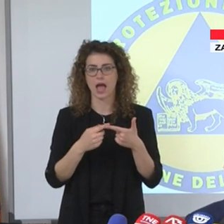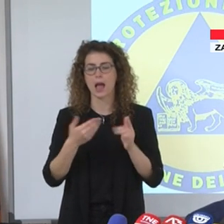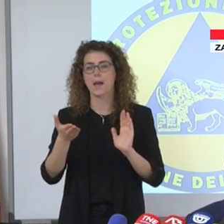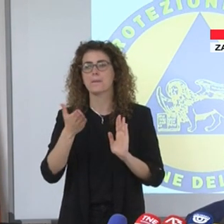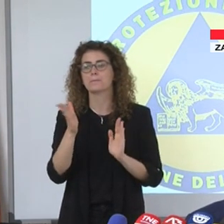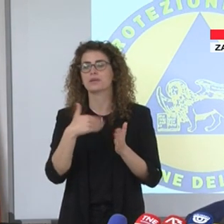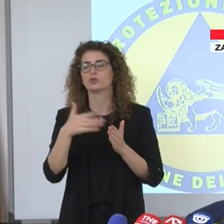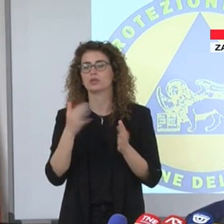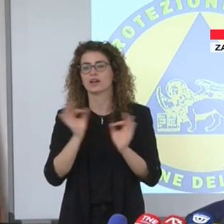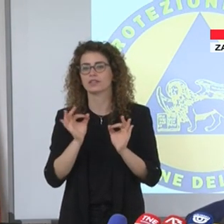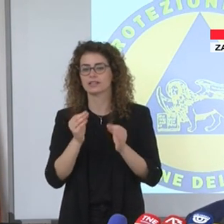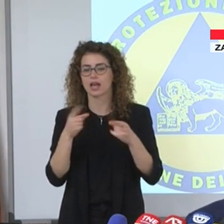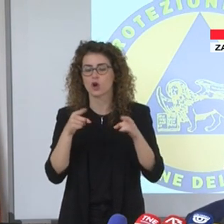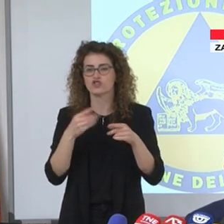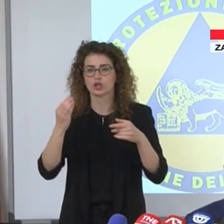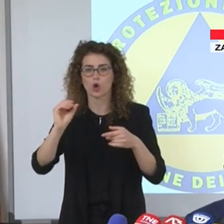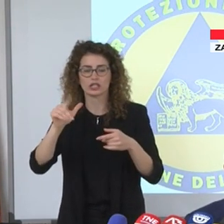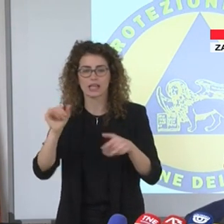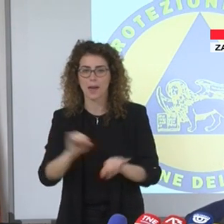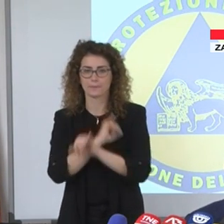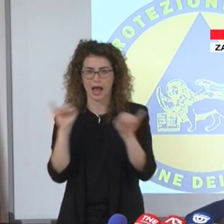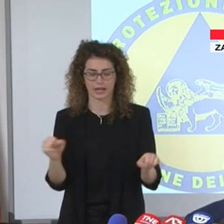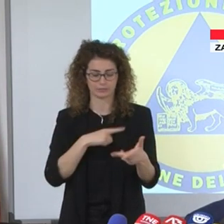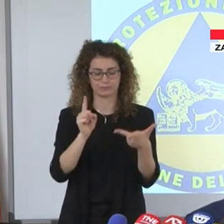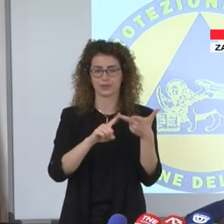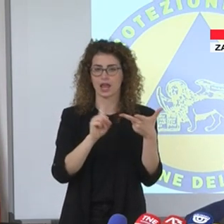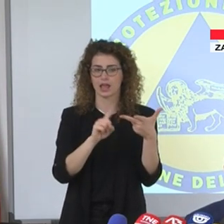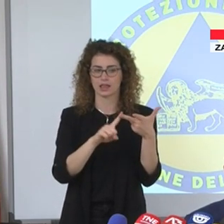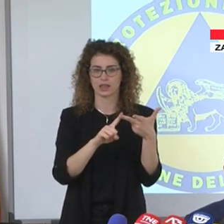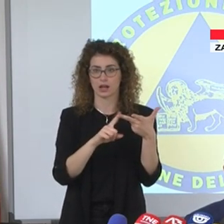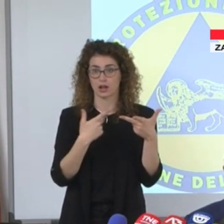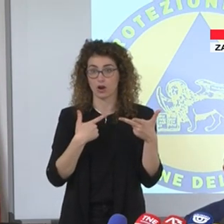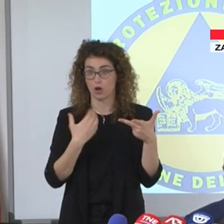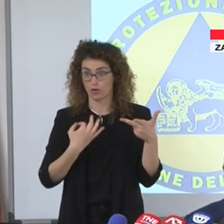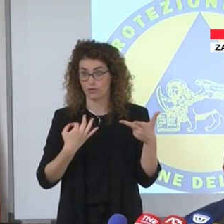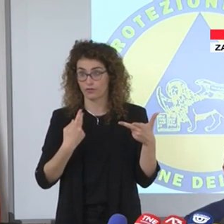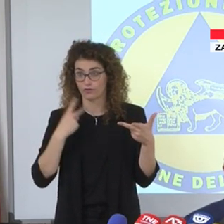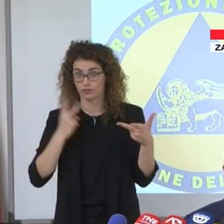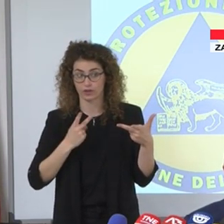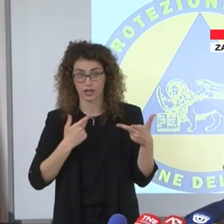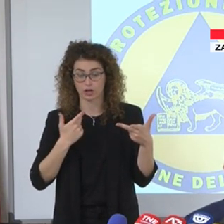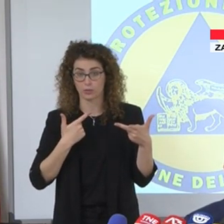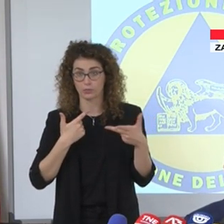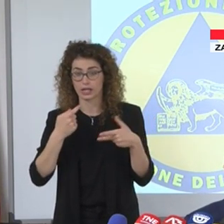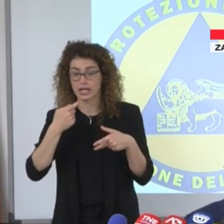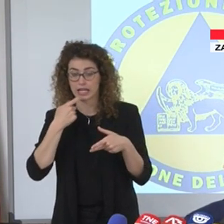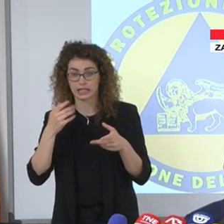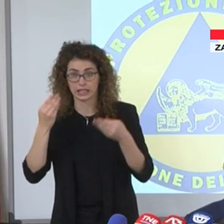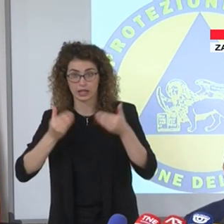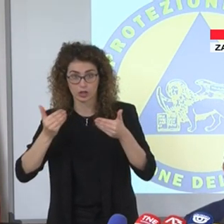fatto un concerto all'Odissea. Tre, io non ho... No, è stato appurato perché sono stati sentiti anche i gestori.